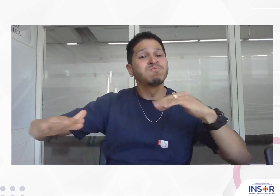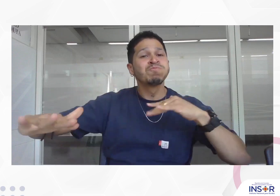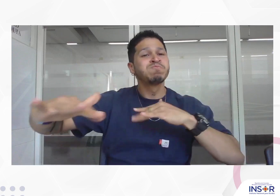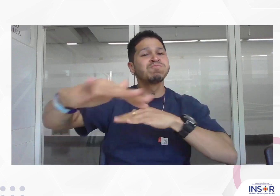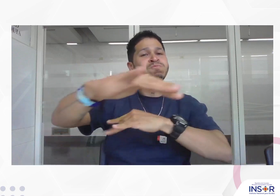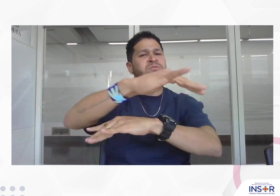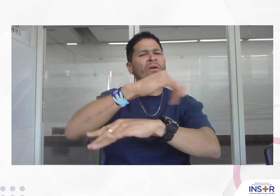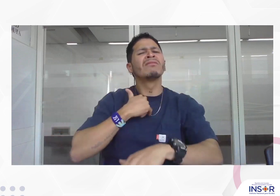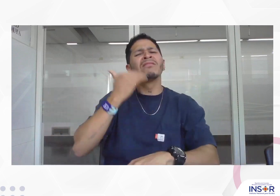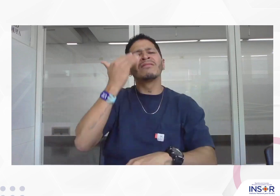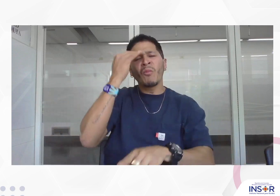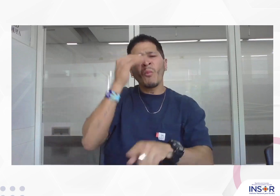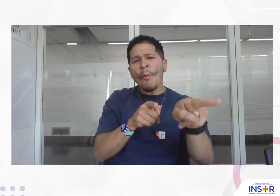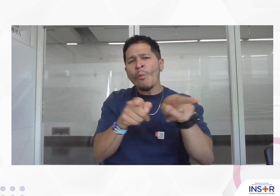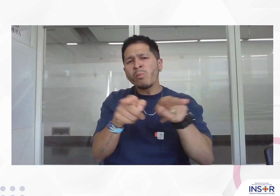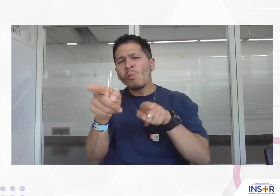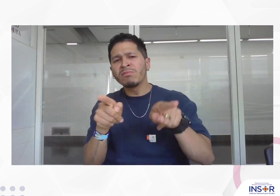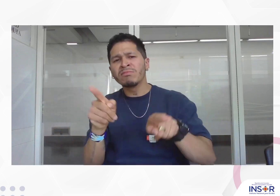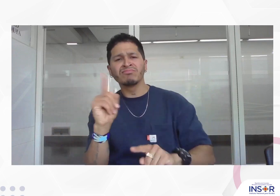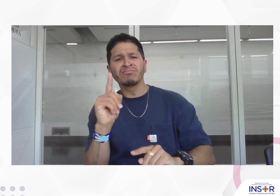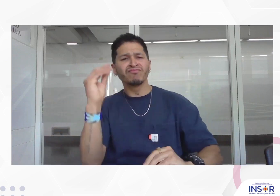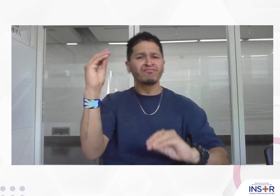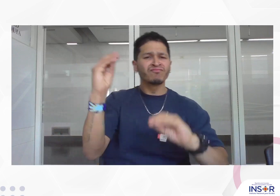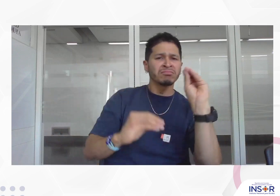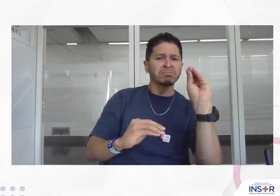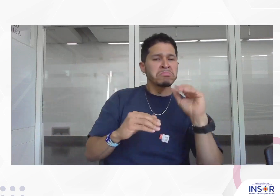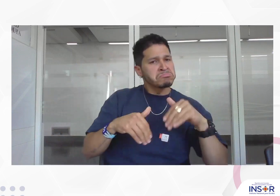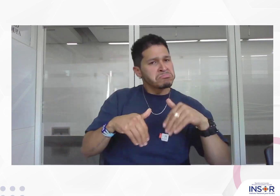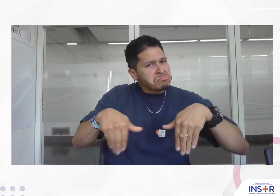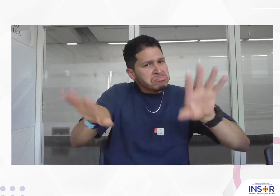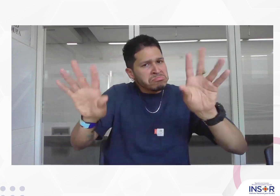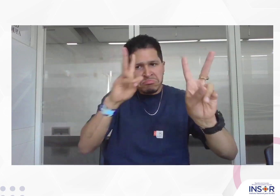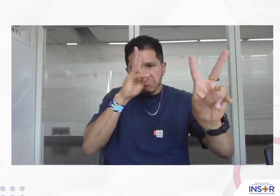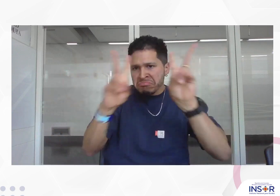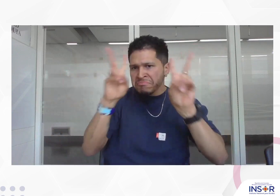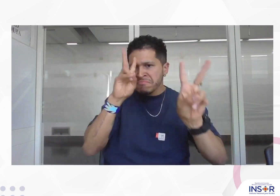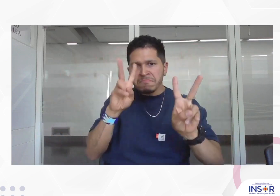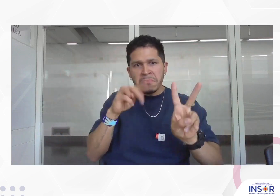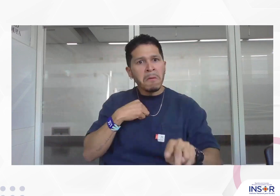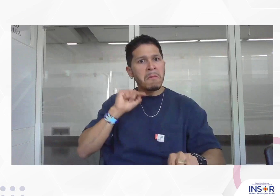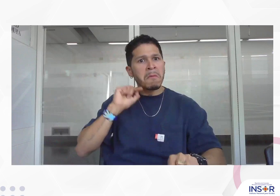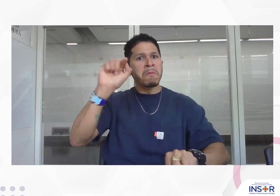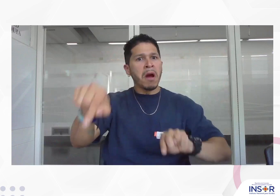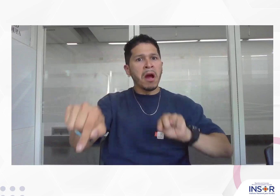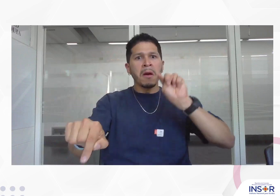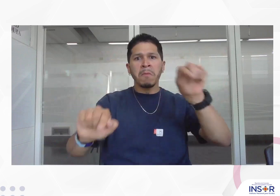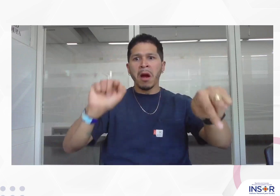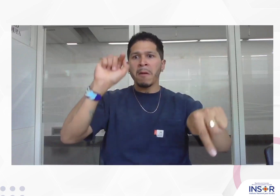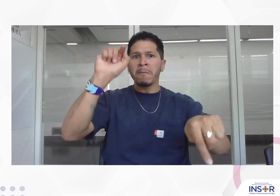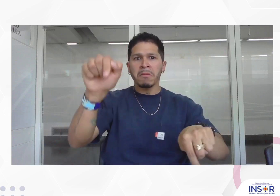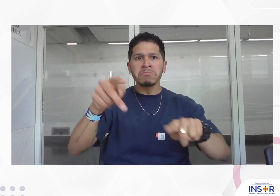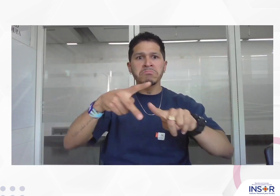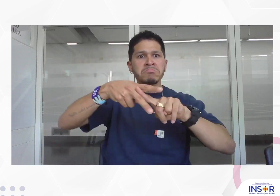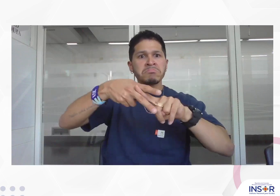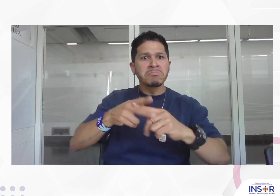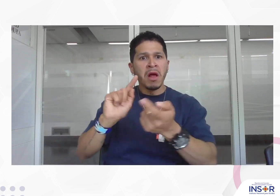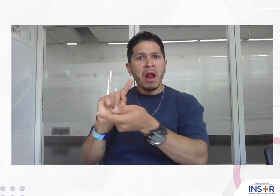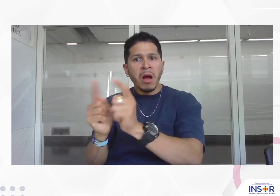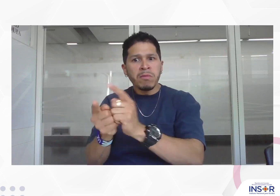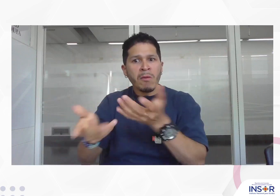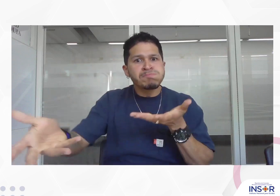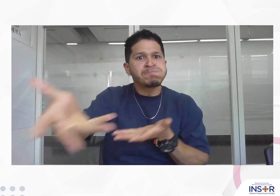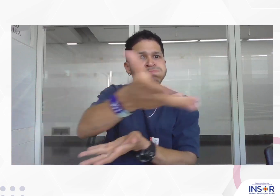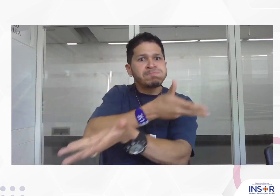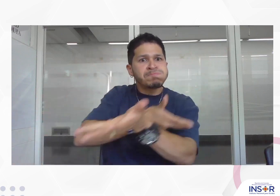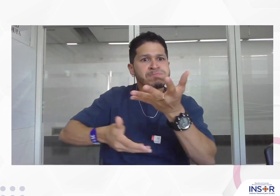sordismo, yo lo pienso como una herramienta para todas las personas y que se abra el debate, que se respetan las opiniones de los demás,